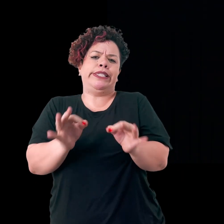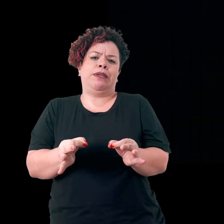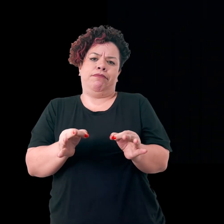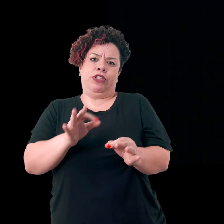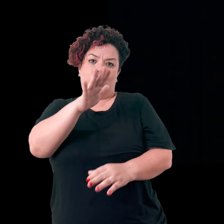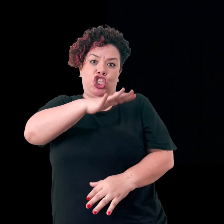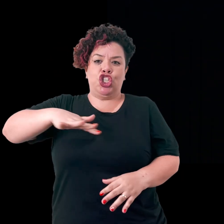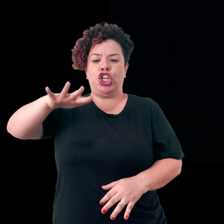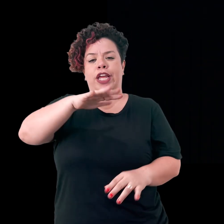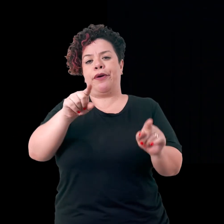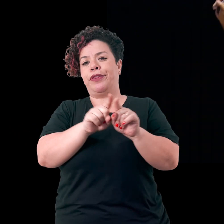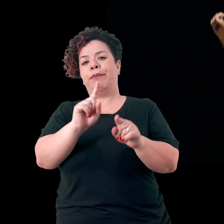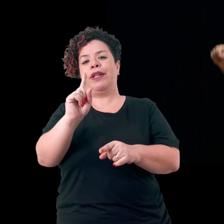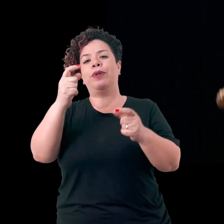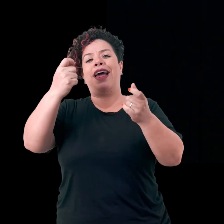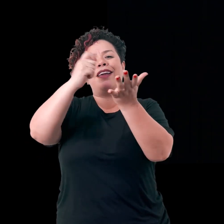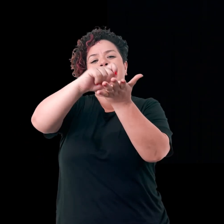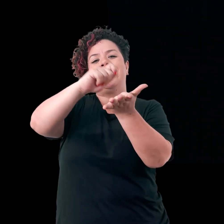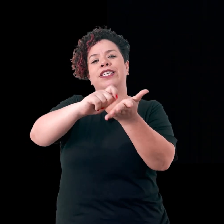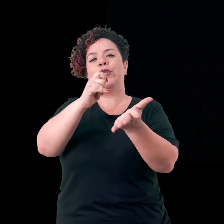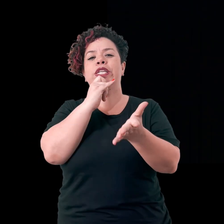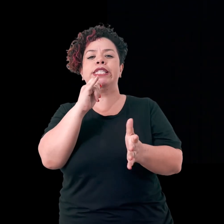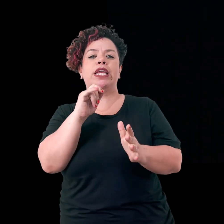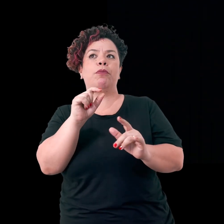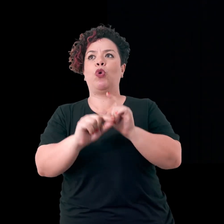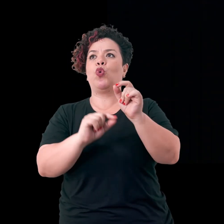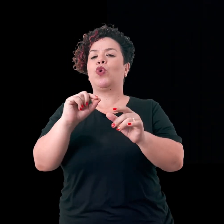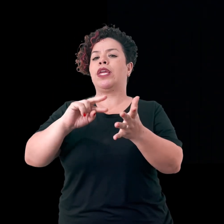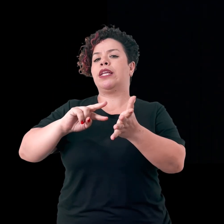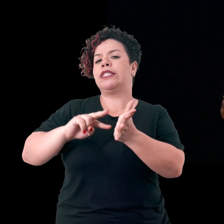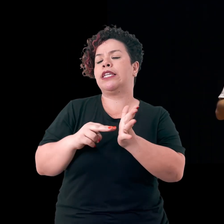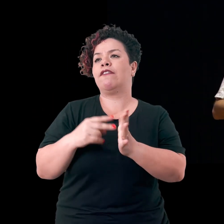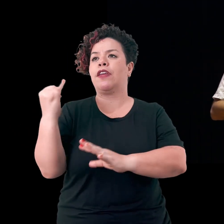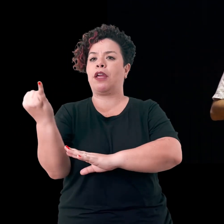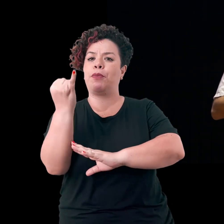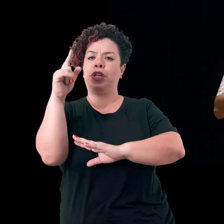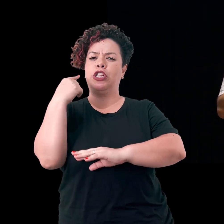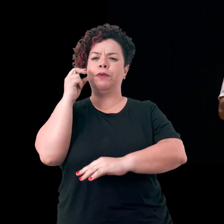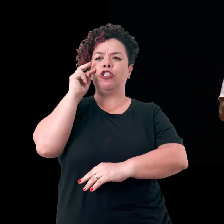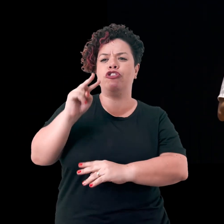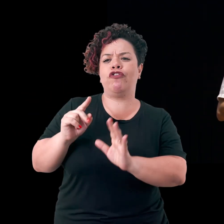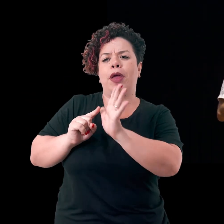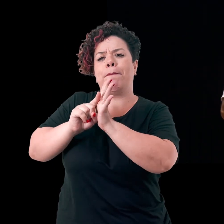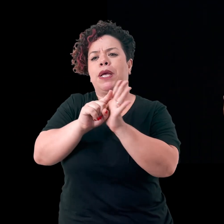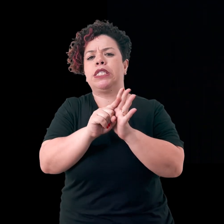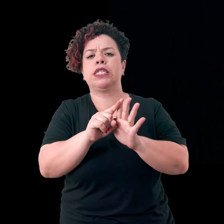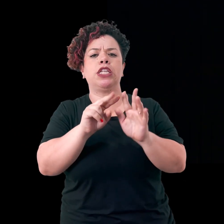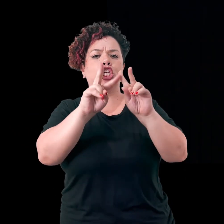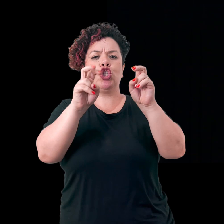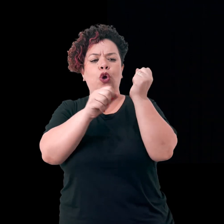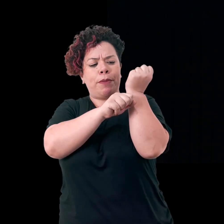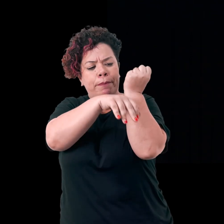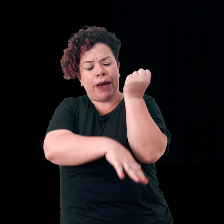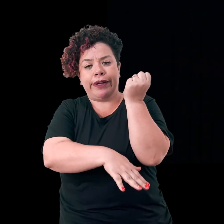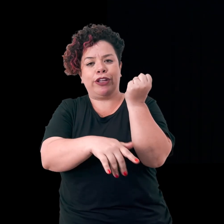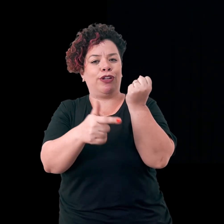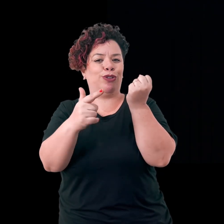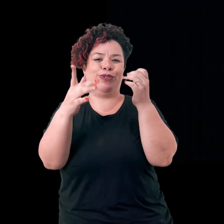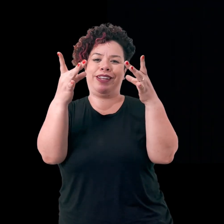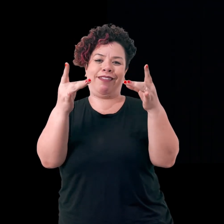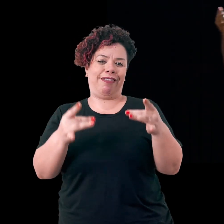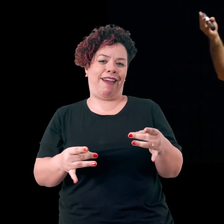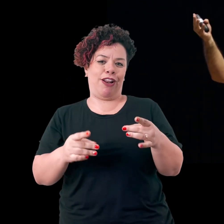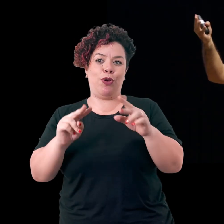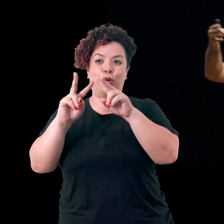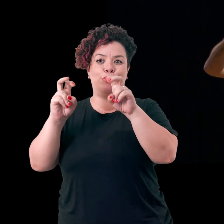Não necessariamente está escrito ali o que é relevante para a gente olhar, para a gente pesquisar em termos de manguezal, ou em